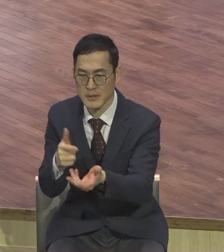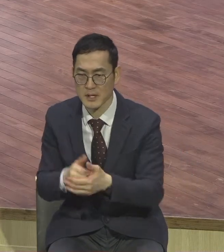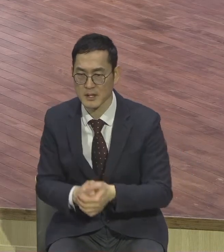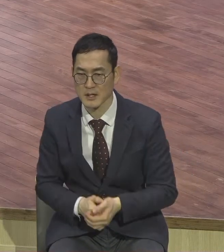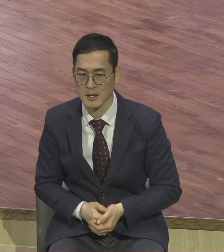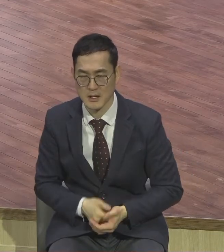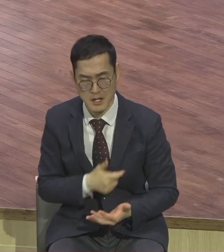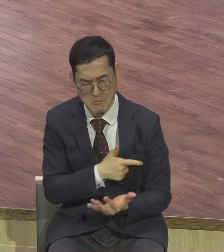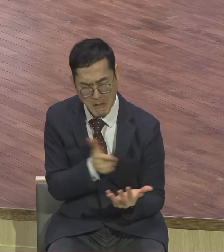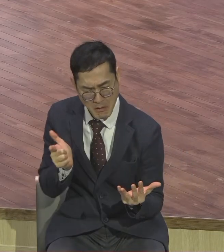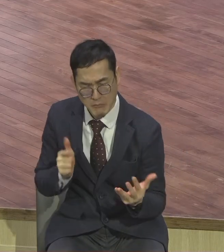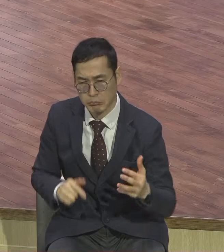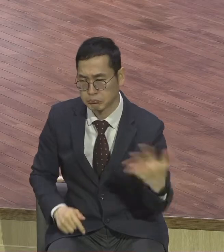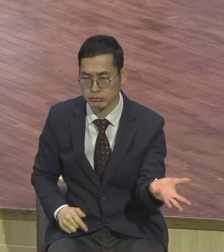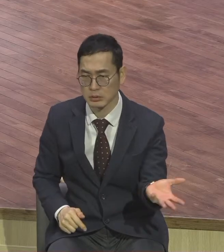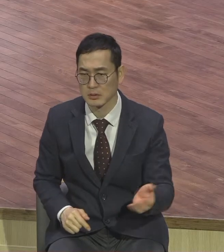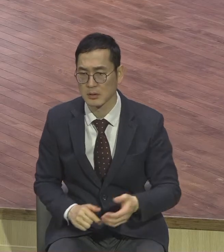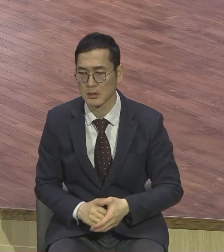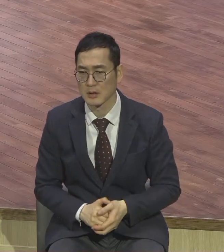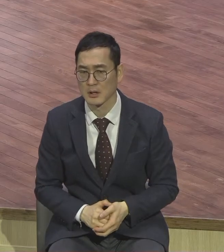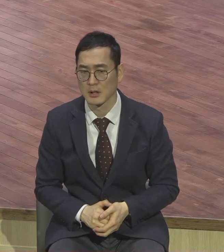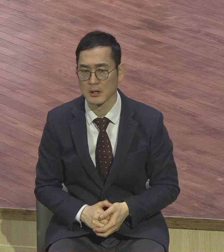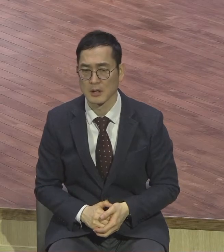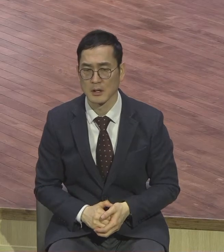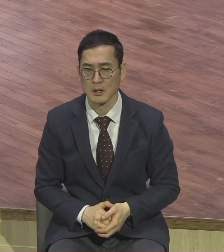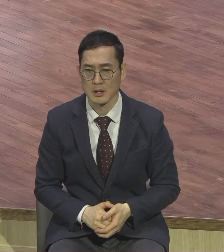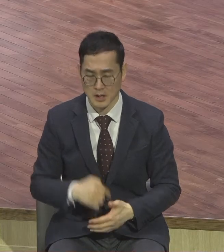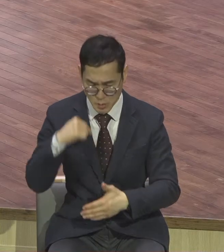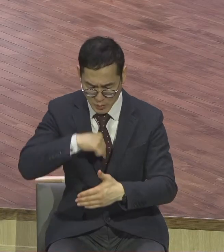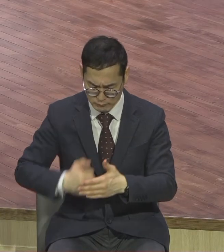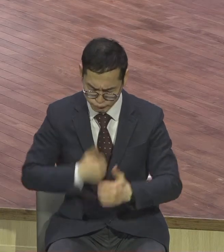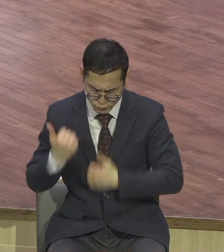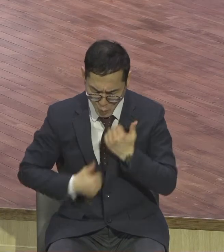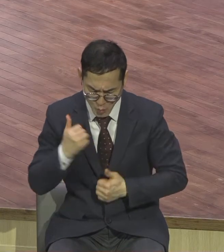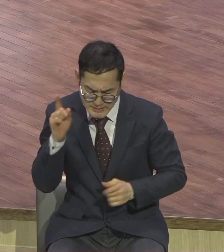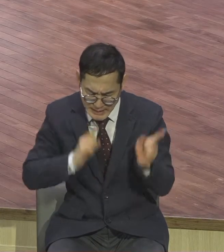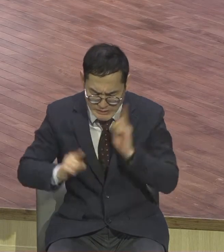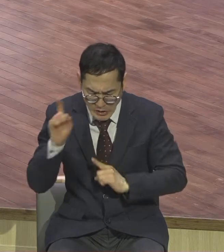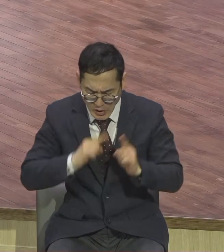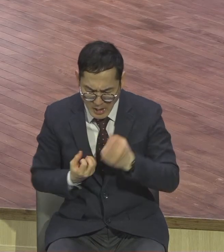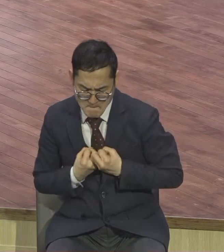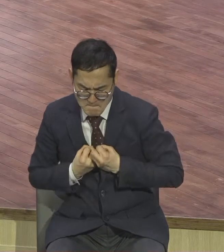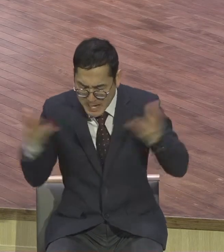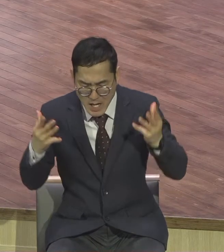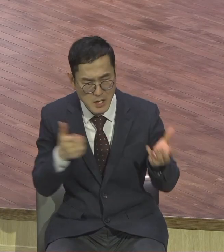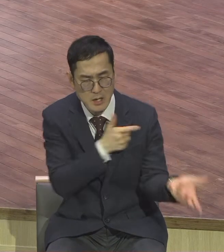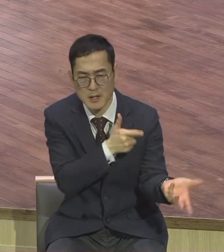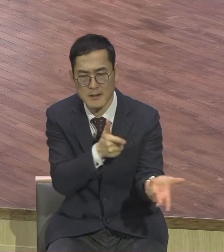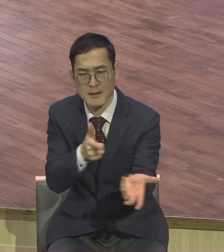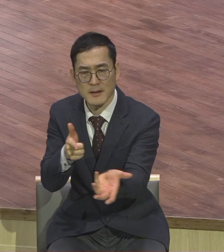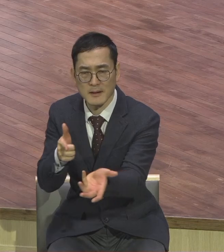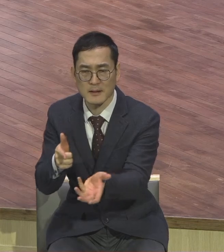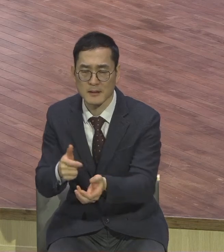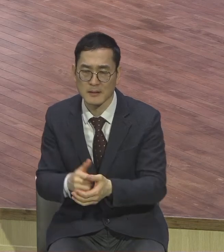거기 자기 속에 있는 그 분노 그 상처 그것이 그렇게 폭발한 것뿐이에요.